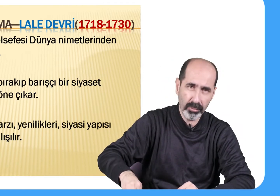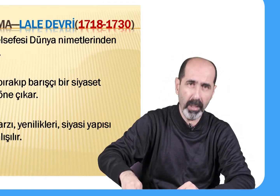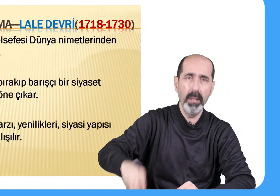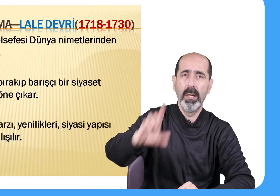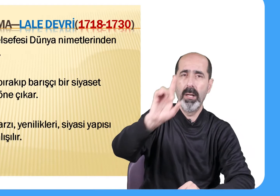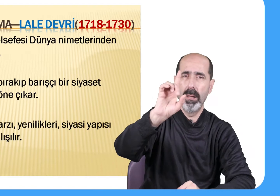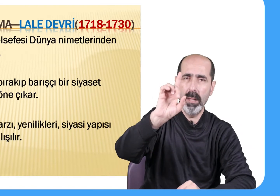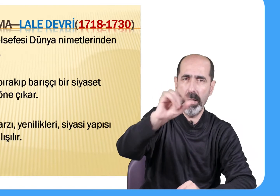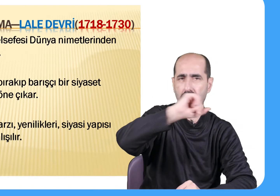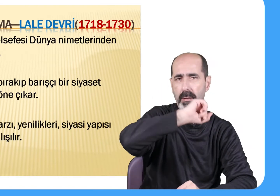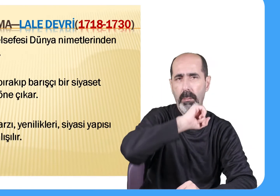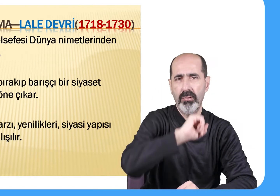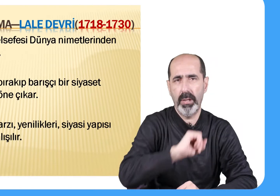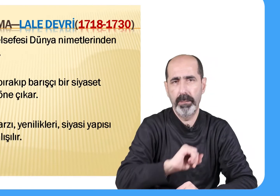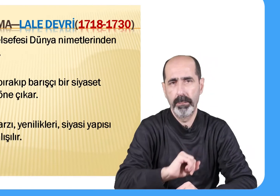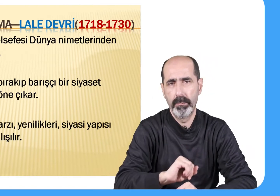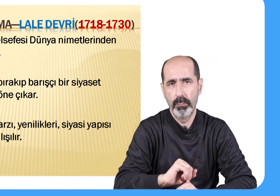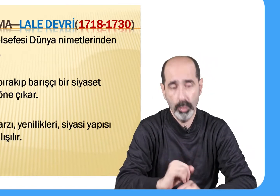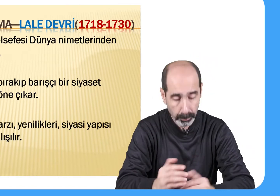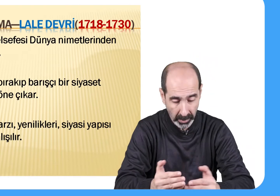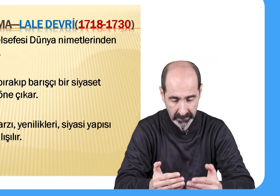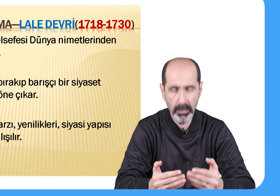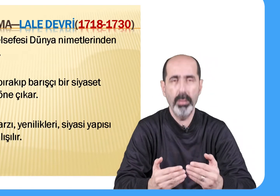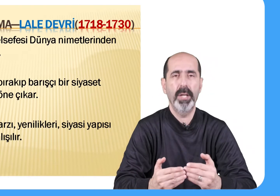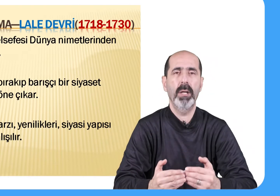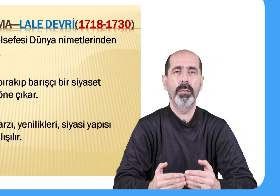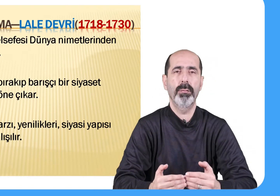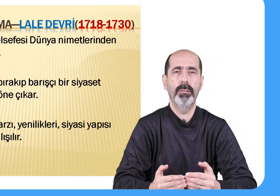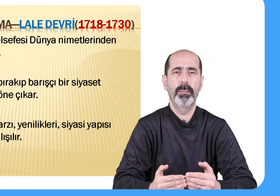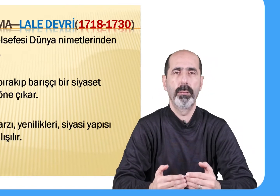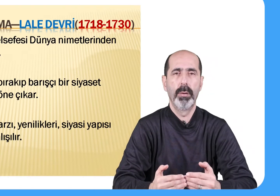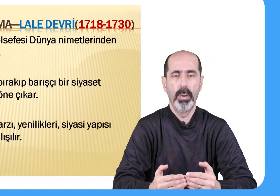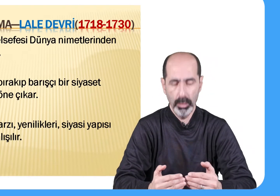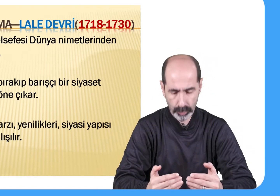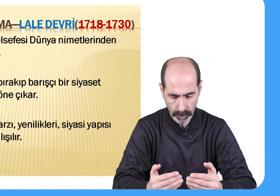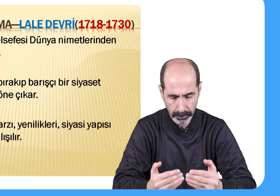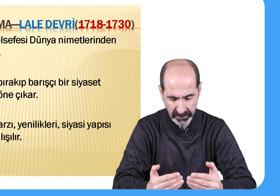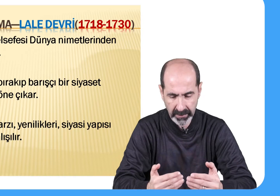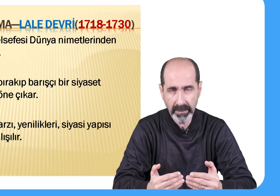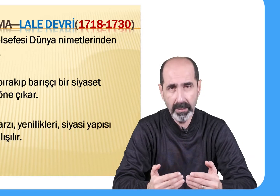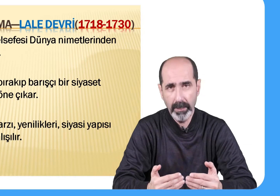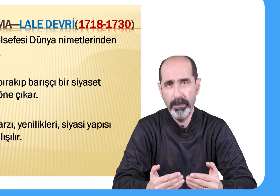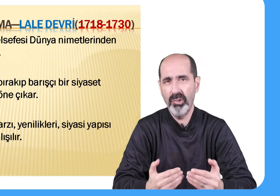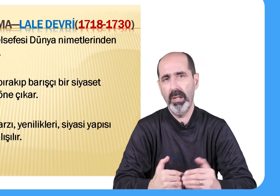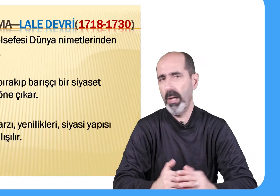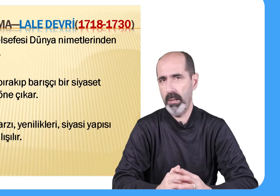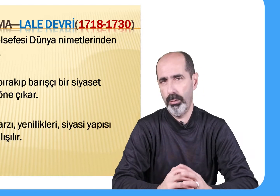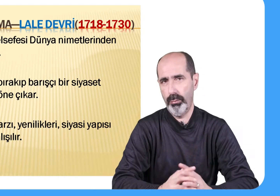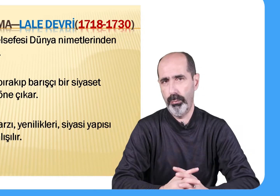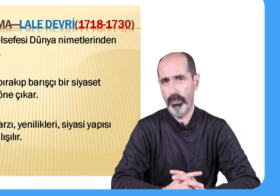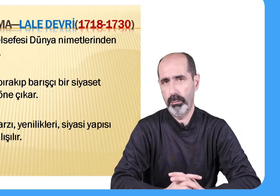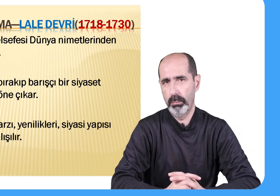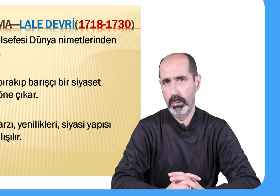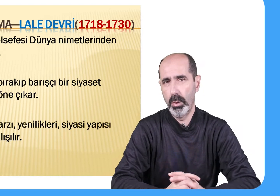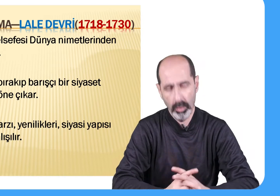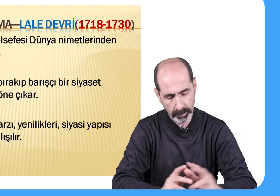batılılaşma Lale Devri ile başlar Çünkü batıyı örnek alıyorsunuz Çünkü batıdan bir şeyler